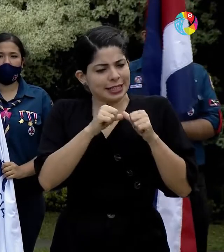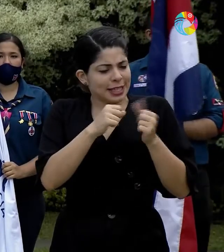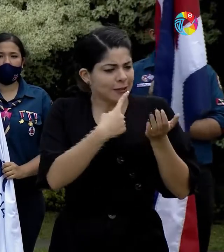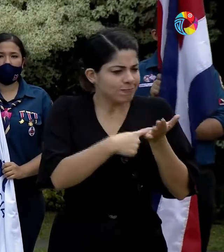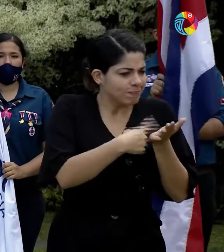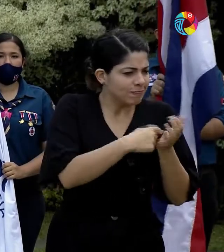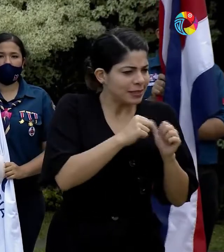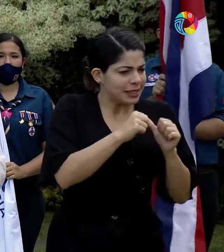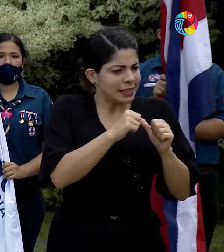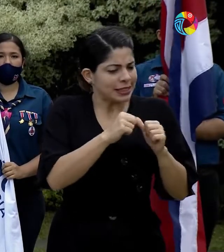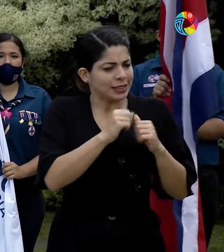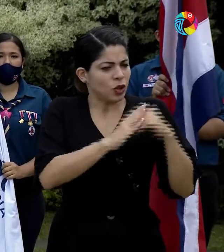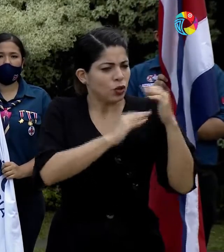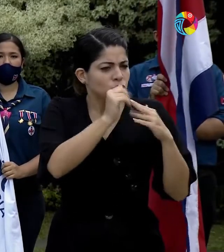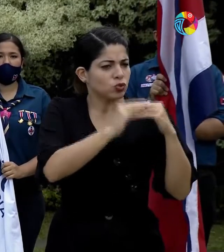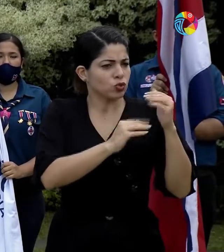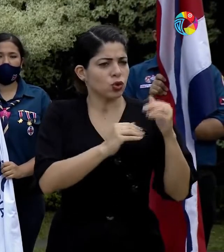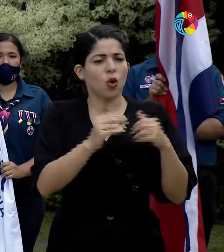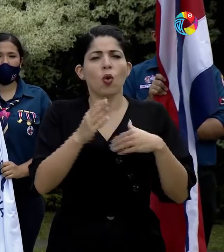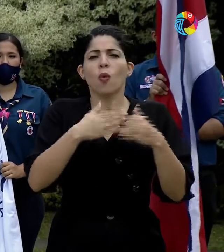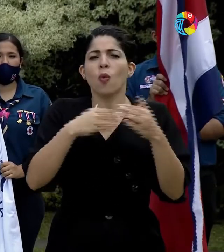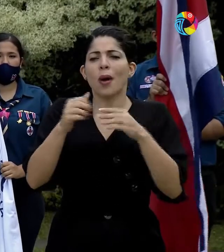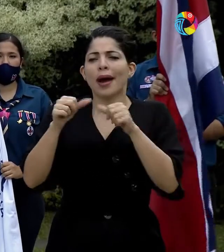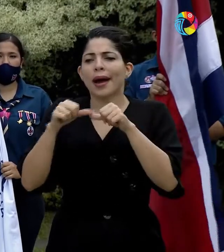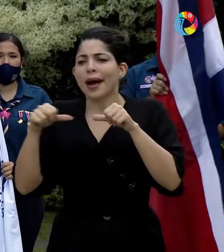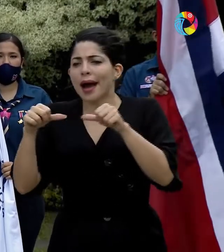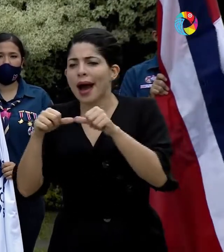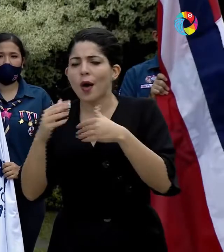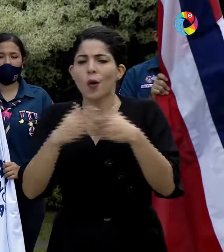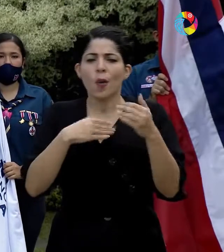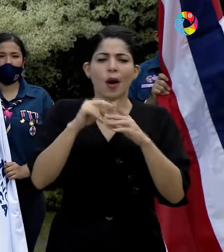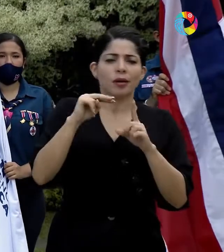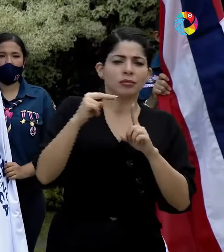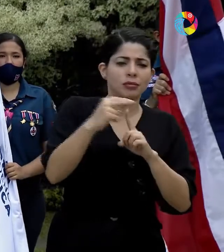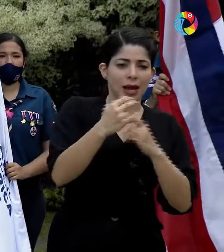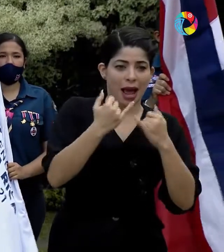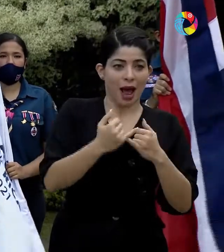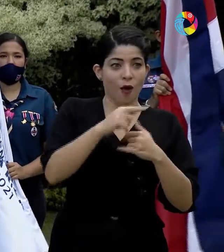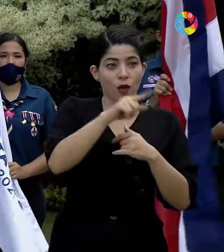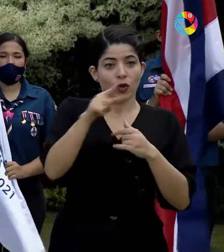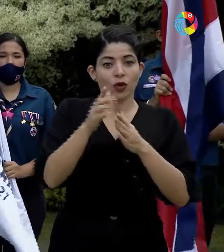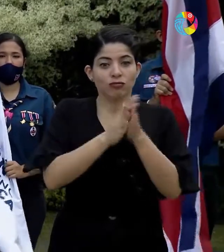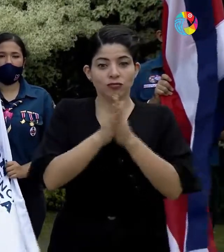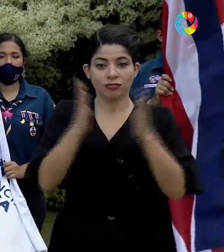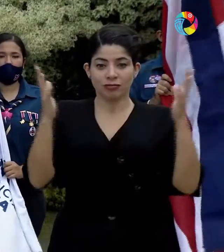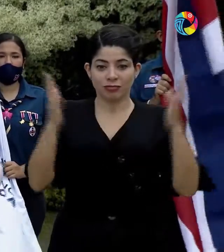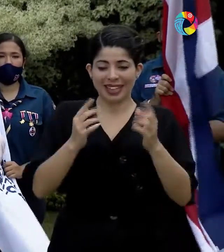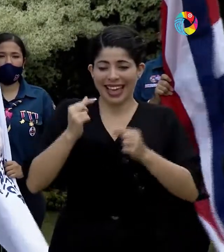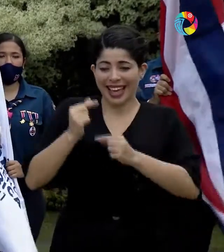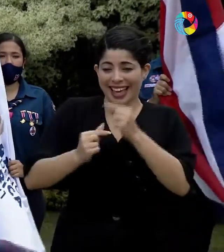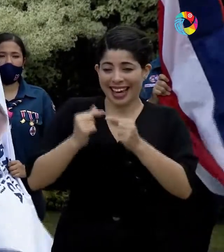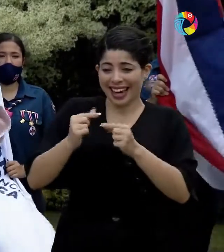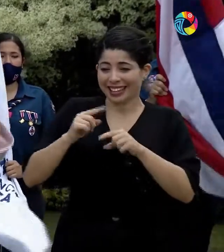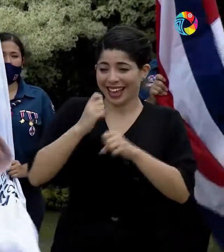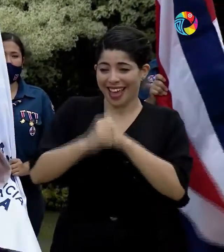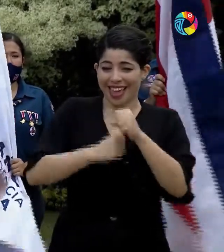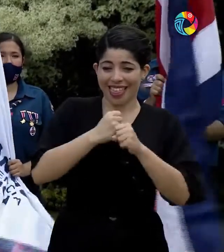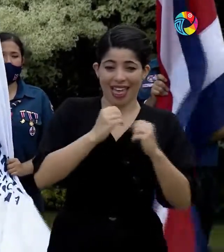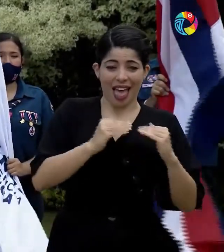esa construcción en todos los soportes y modos que hoy convocan la atención de todas nuestras generaciones. Que de la